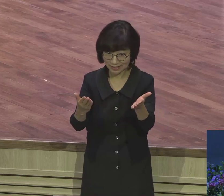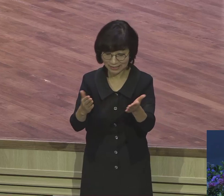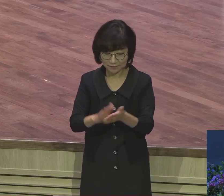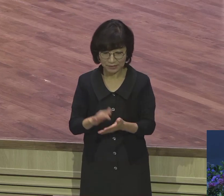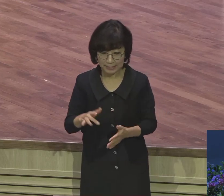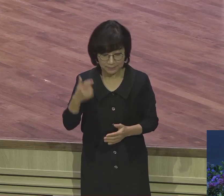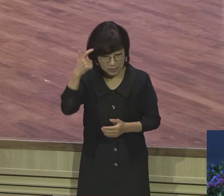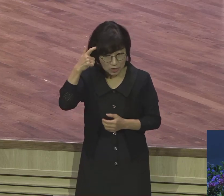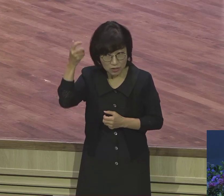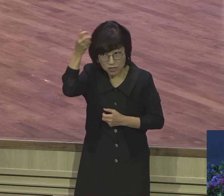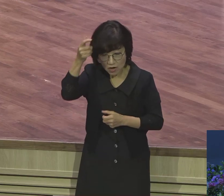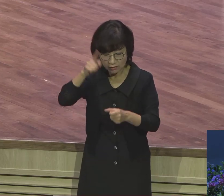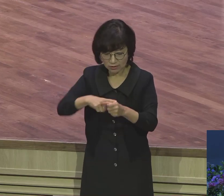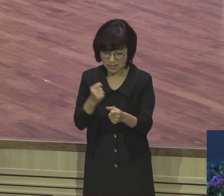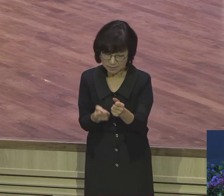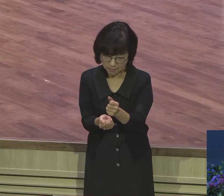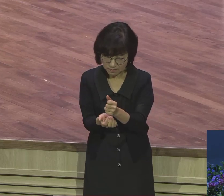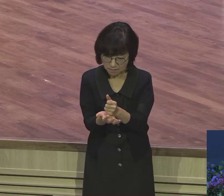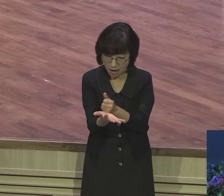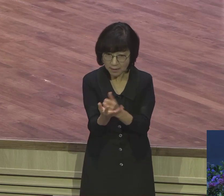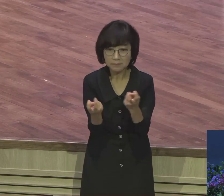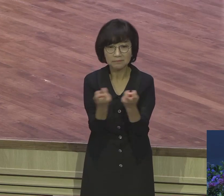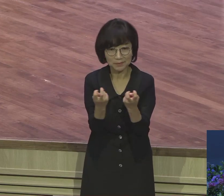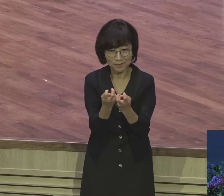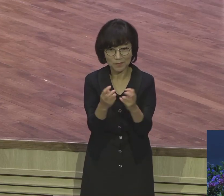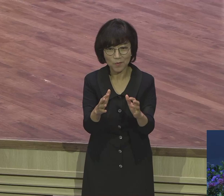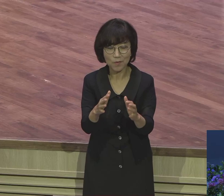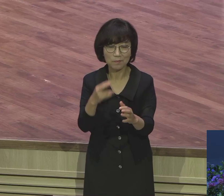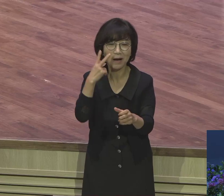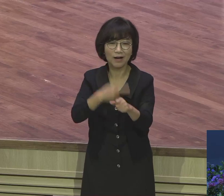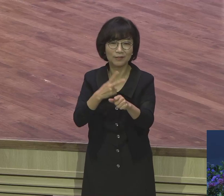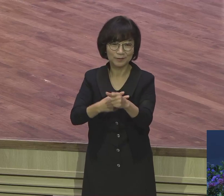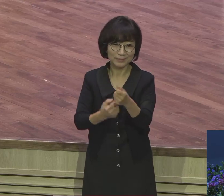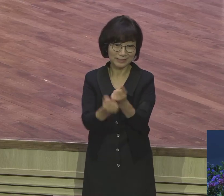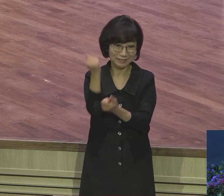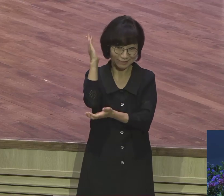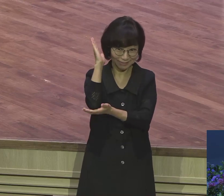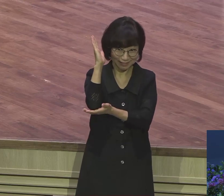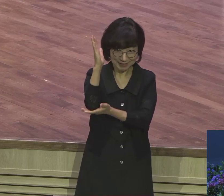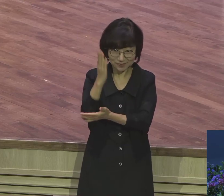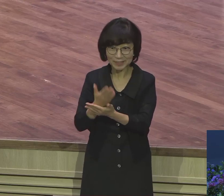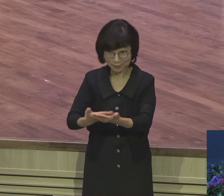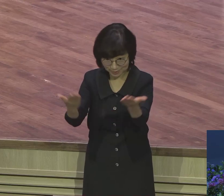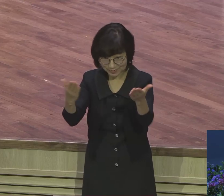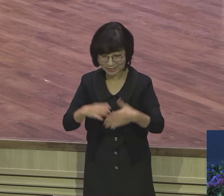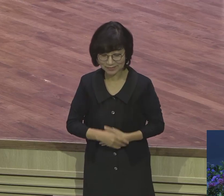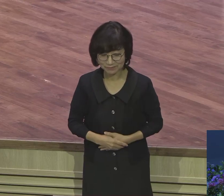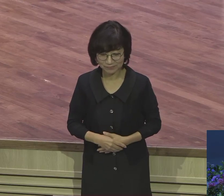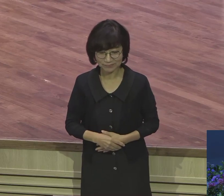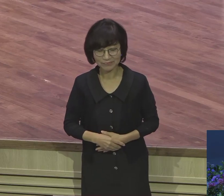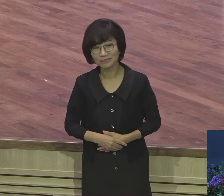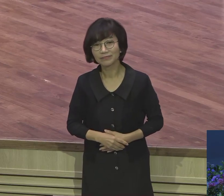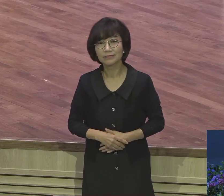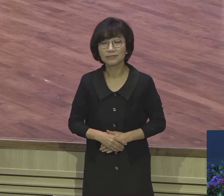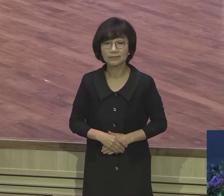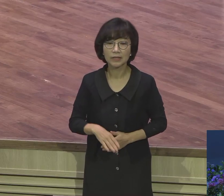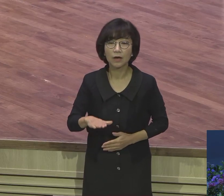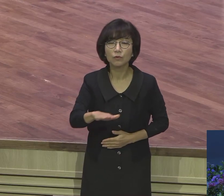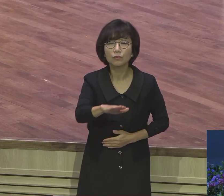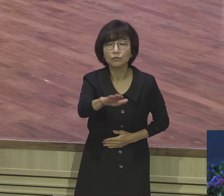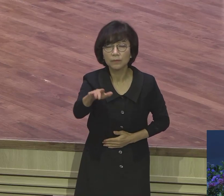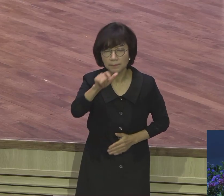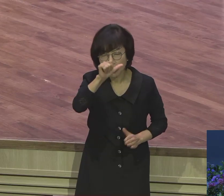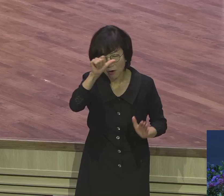영향력을 입히고 나갈 것이냐 이 사도 바울이 이 부분을 언급하는 이유가 뭐냐 우리가 인생을